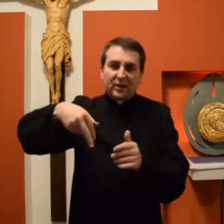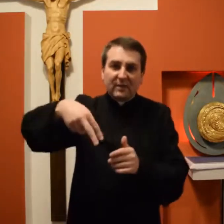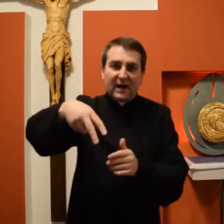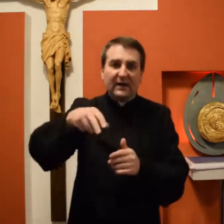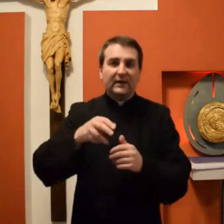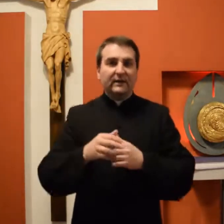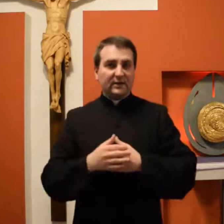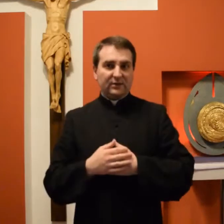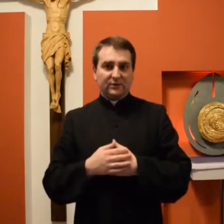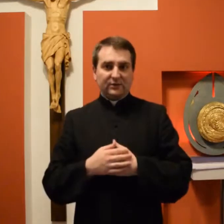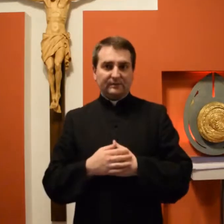trzeba iść.